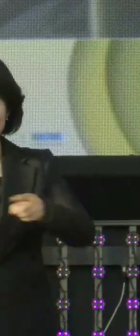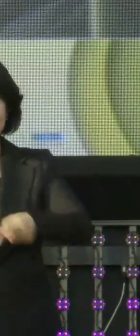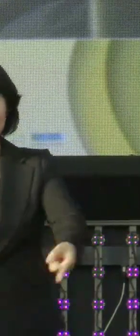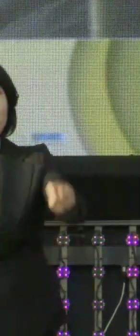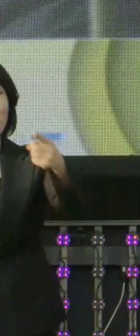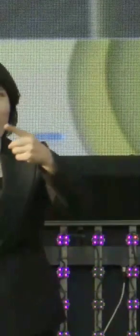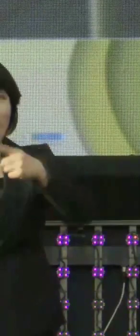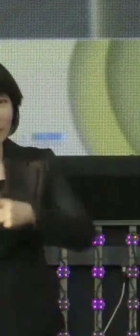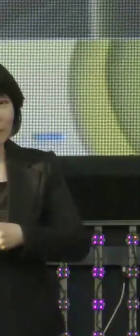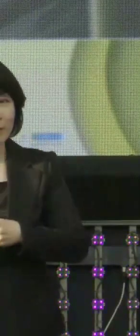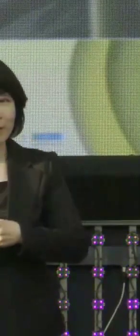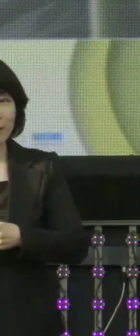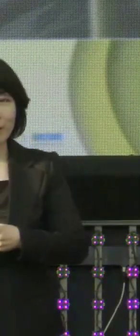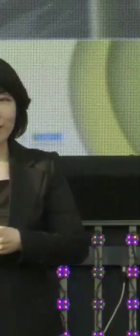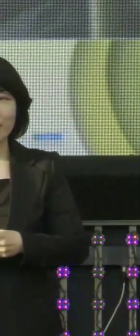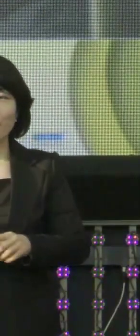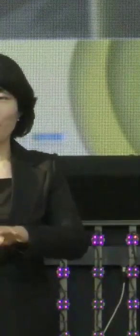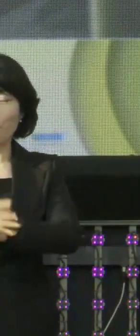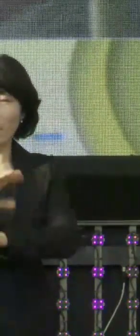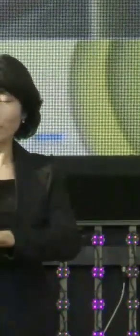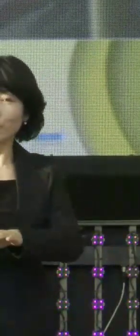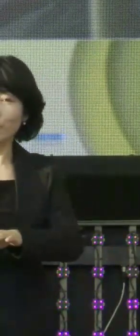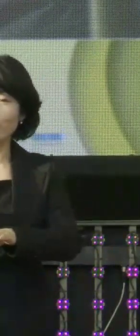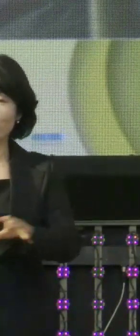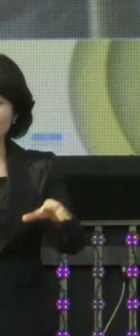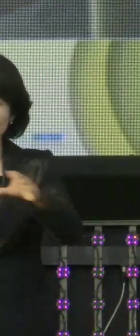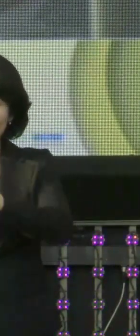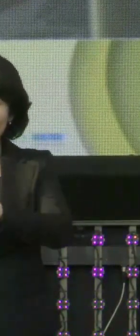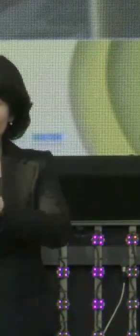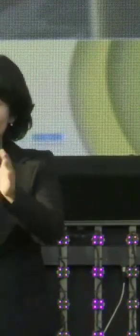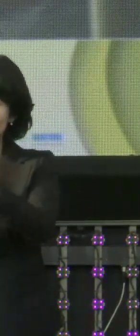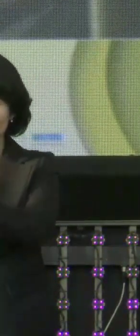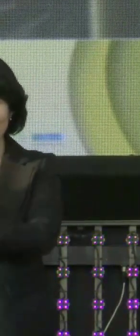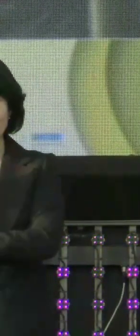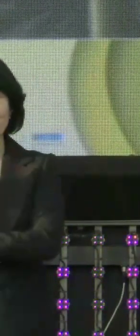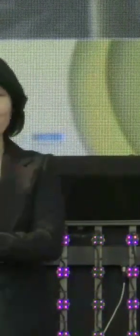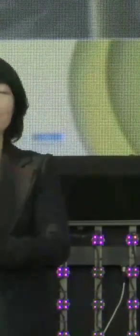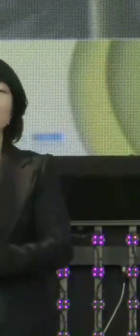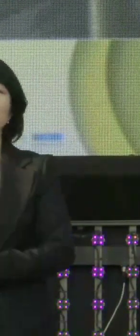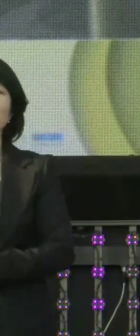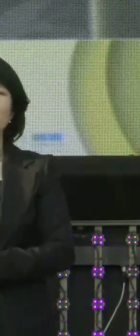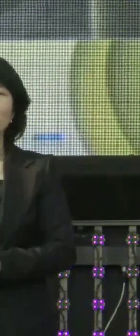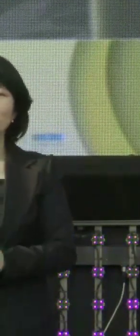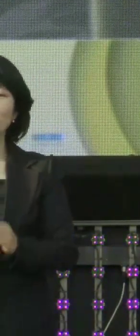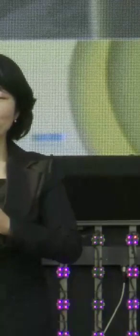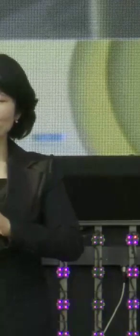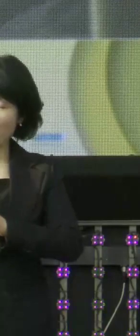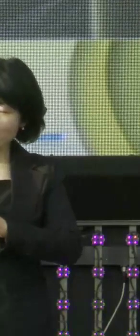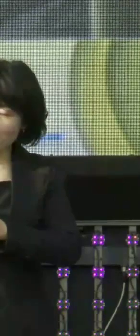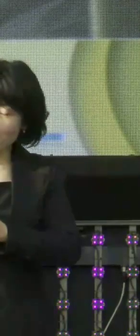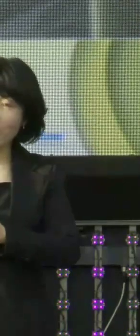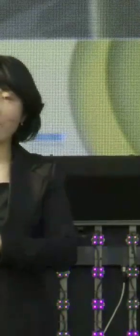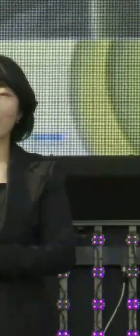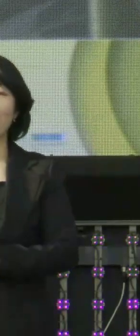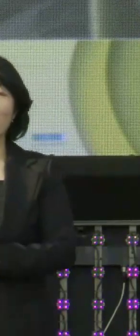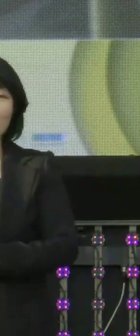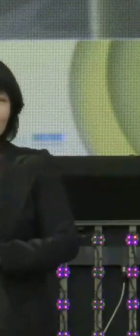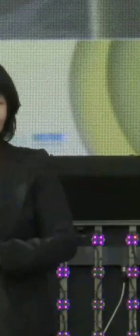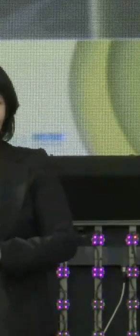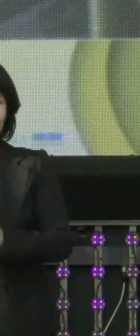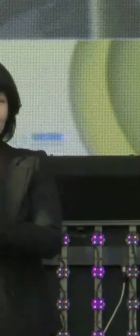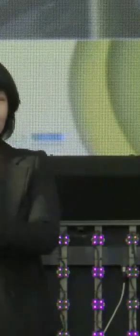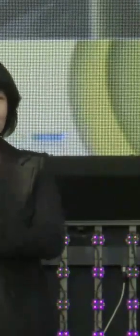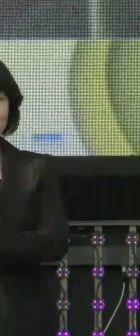우리 4개국 우리 자매도시 우리 귀빈 여러분, 그리고 또 오늘 이웃도시 저 시장